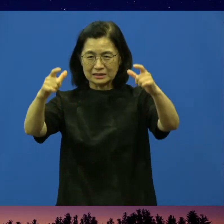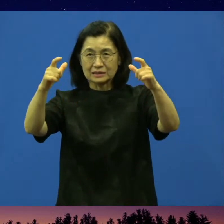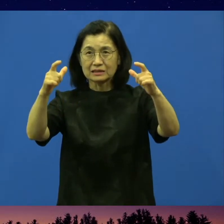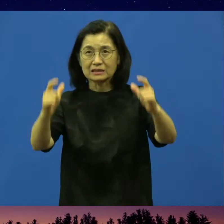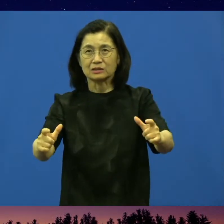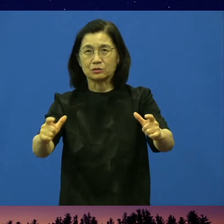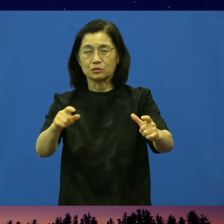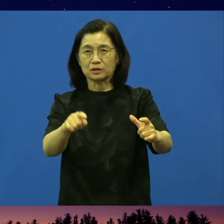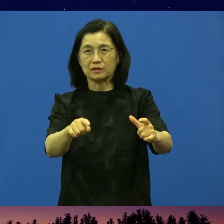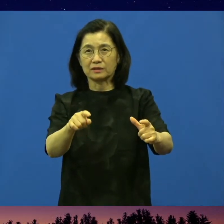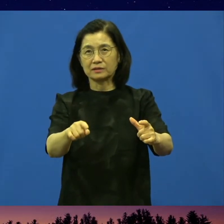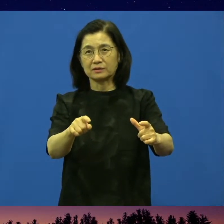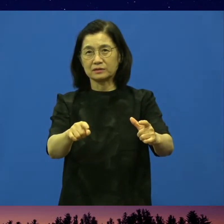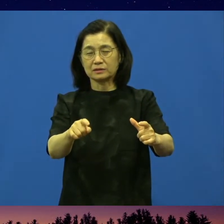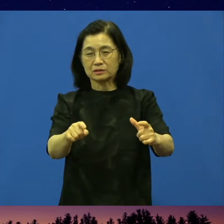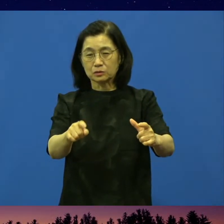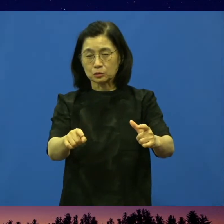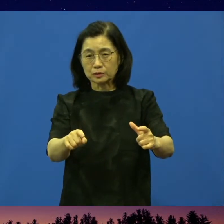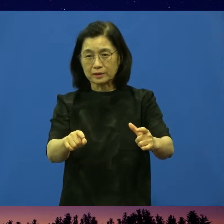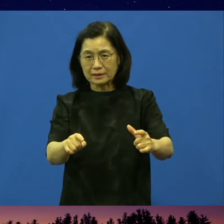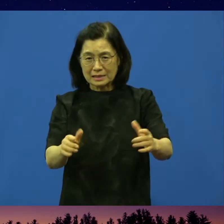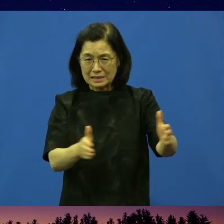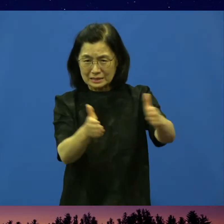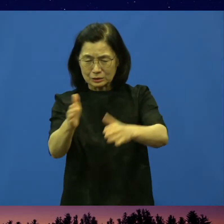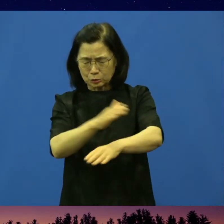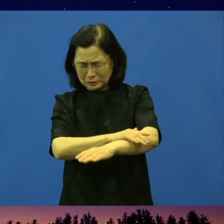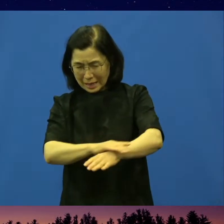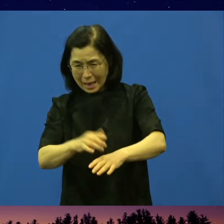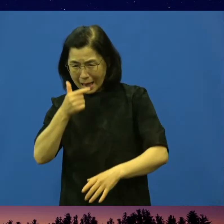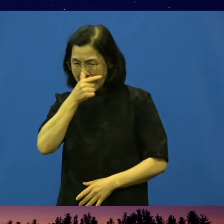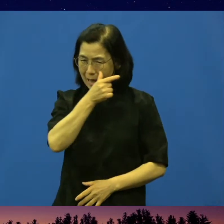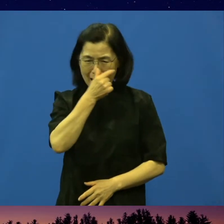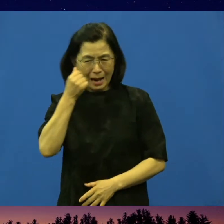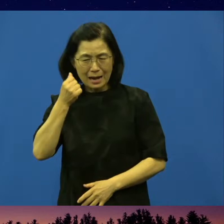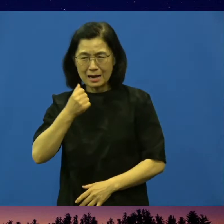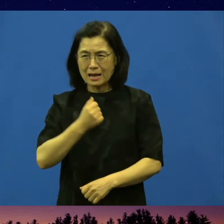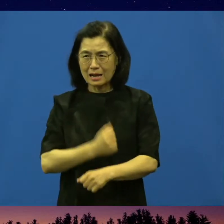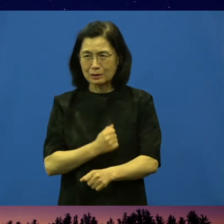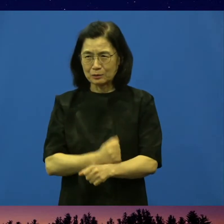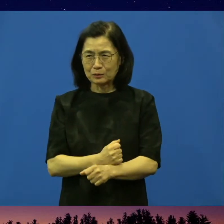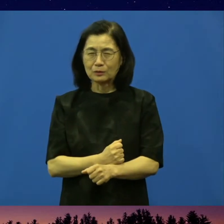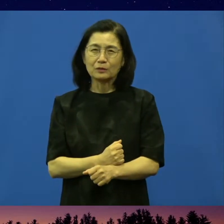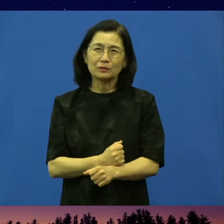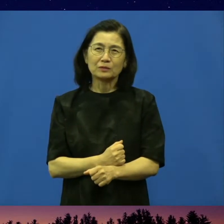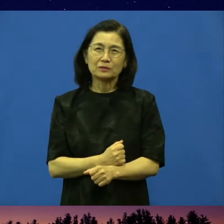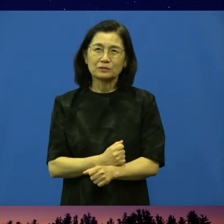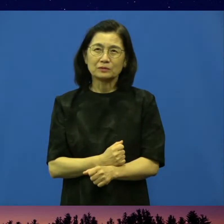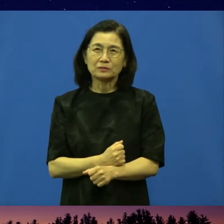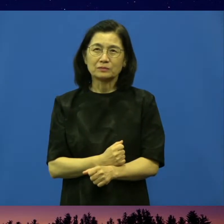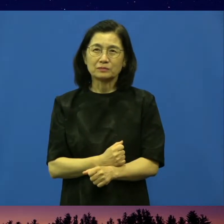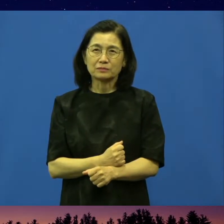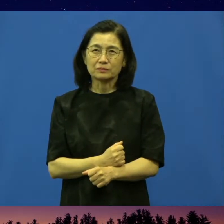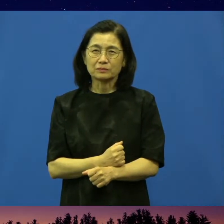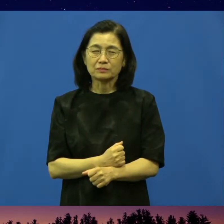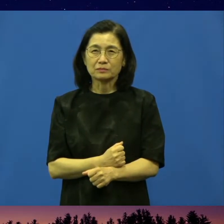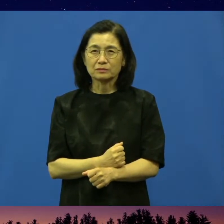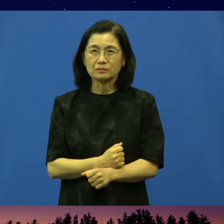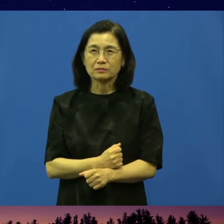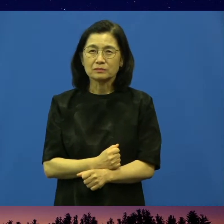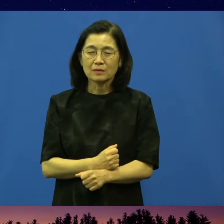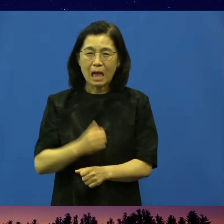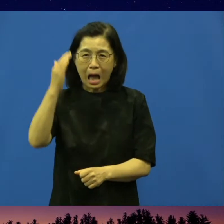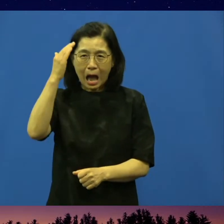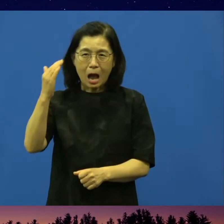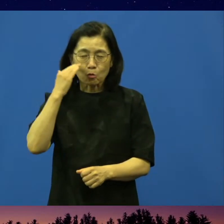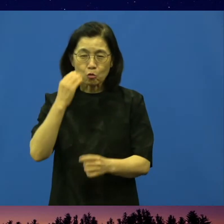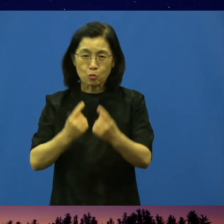근데 여기서는 부산이 오히려 몰라요. 제가 연산동 어디로 가야 하는지 잘 모르고 오히려 해운대를 별로 벗어나 본 적이 없어가지고